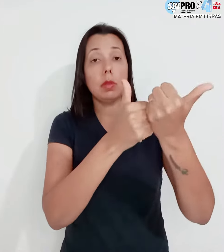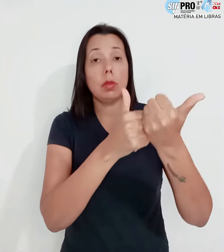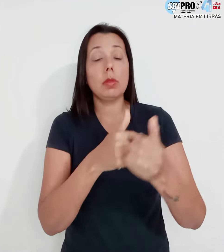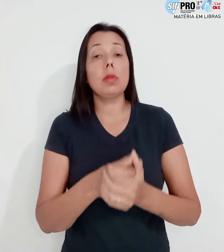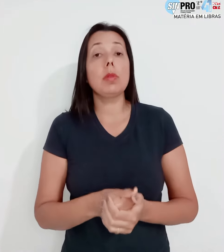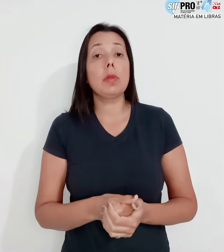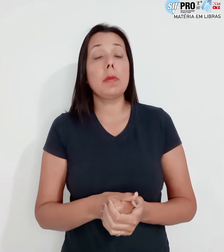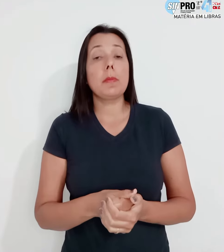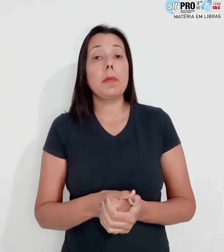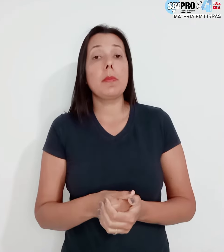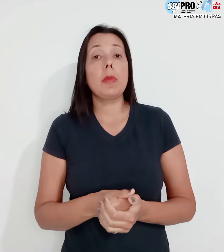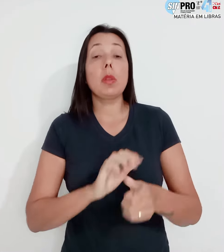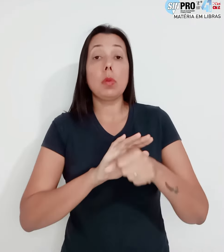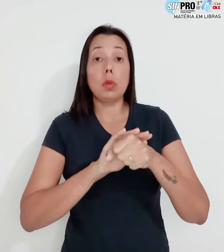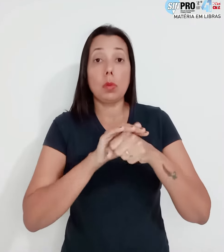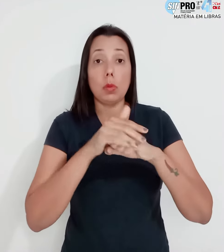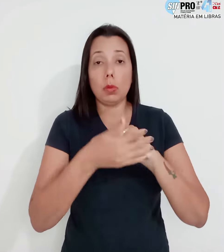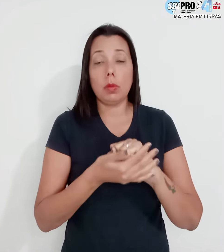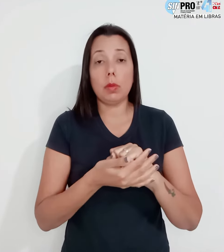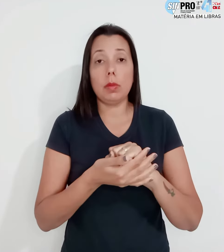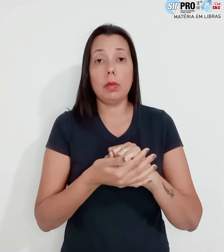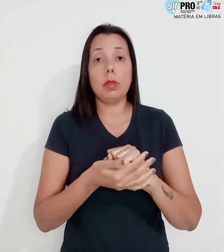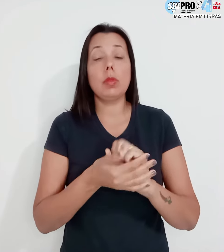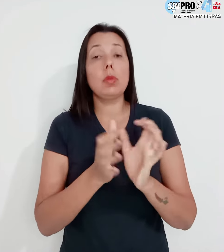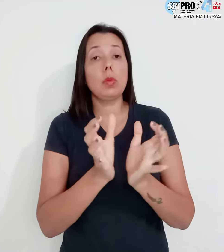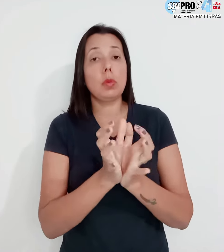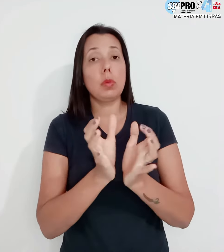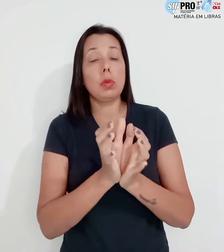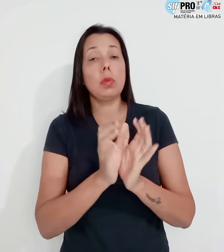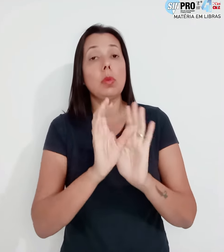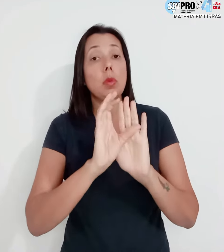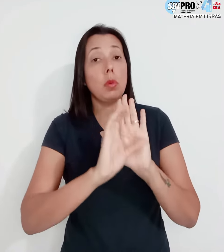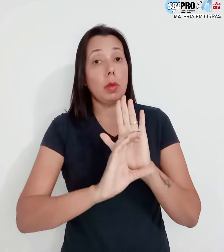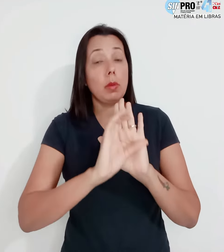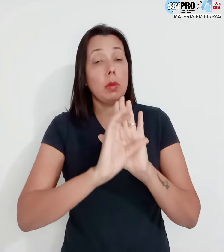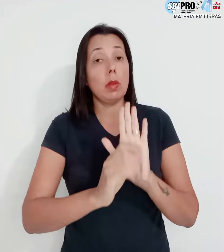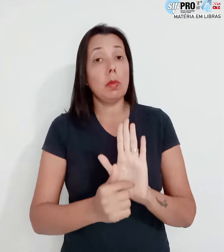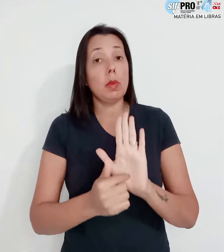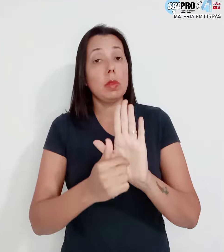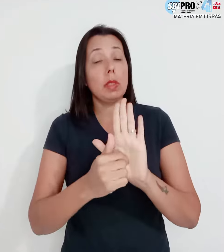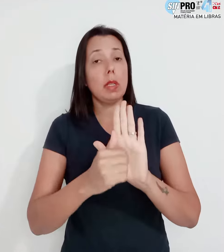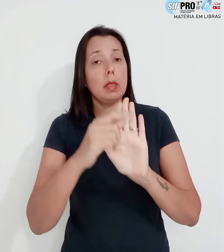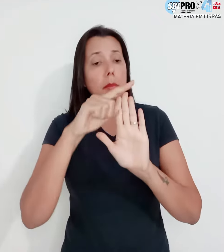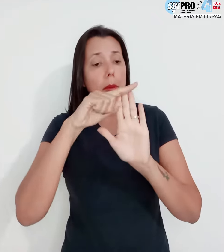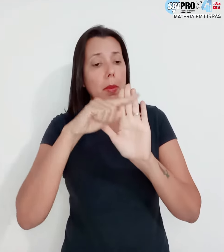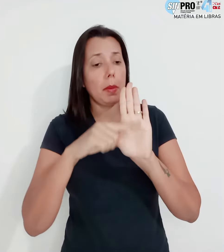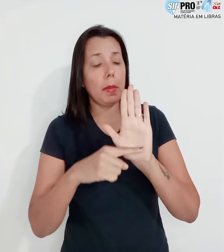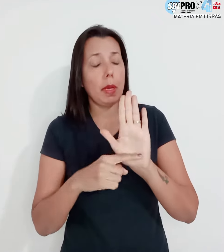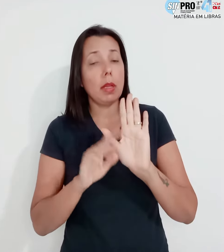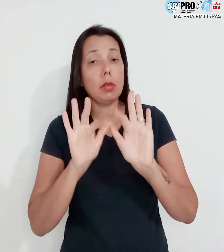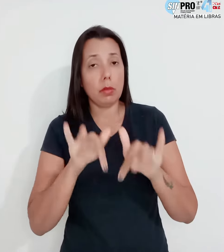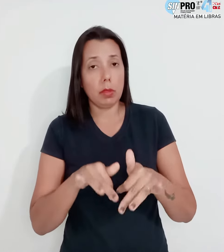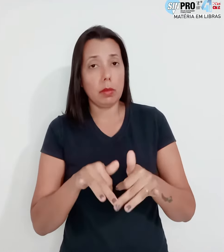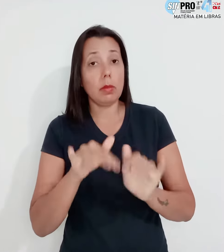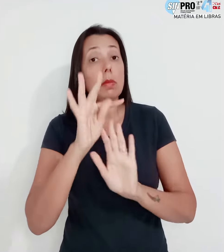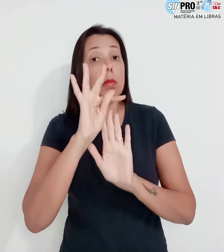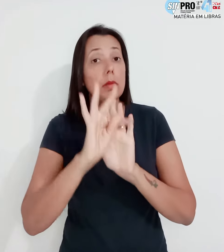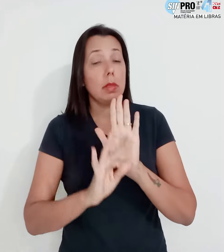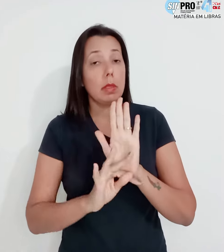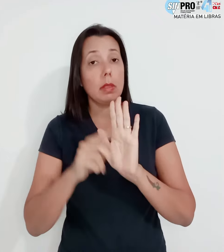candidatos do noturno dos componentes curriculares apontado no quadro no final deste texto para